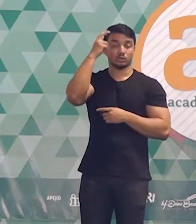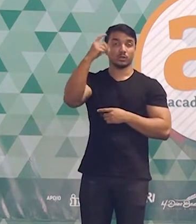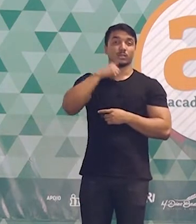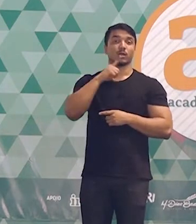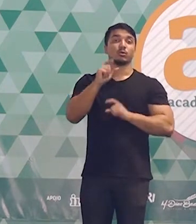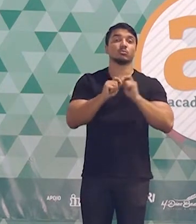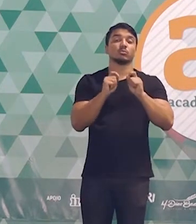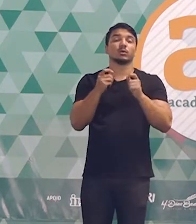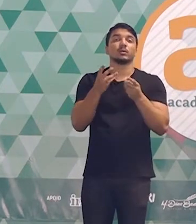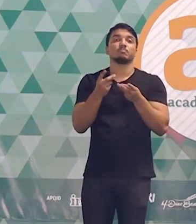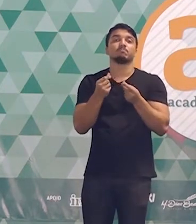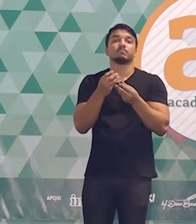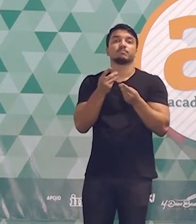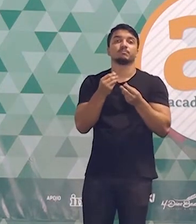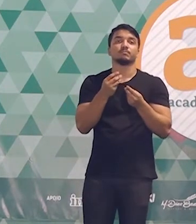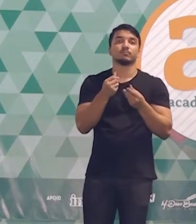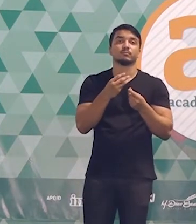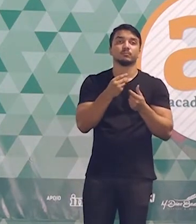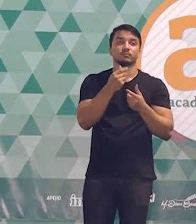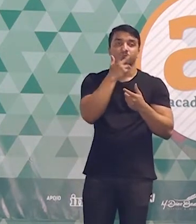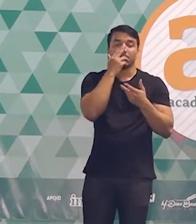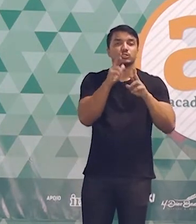tinha as suas